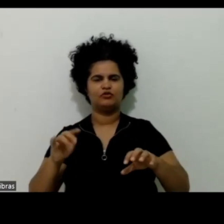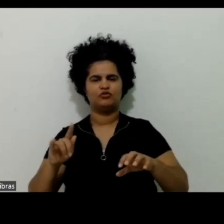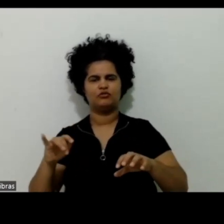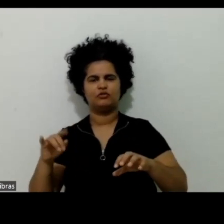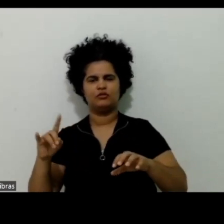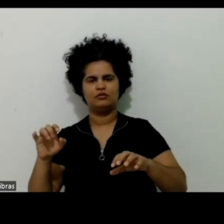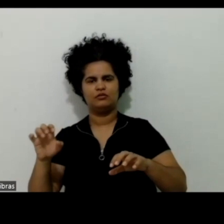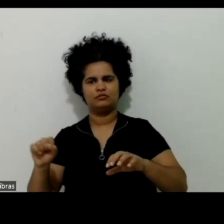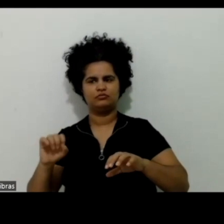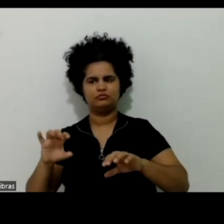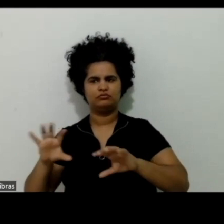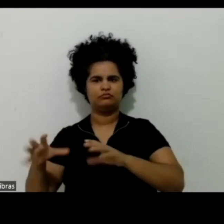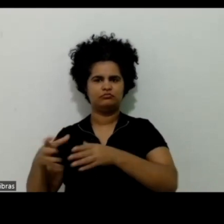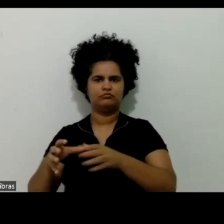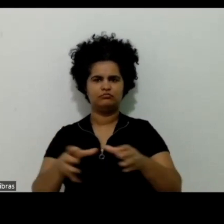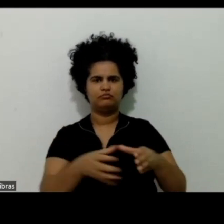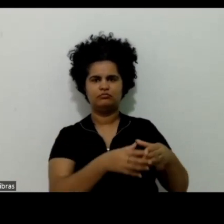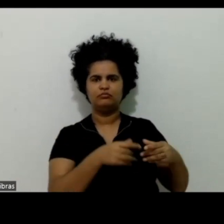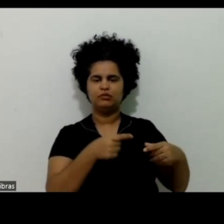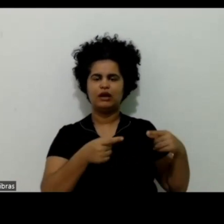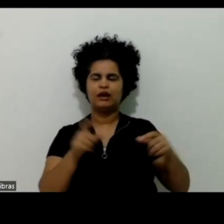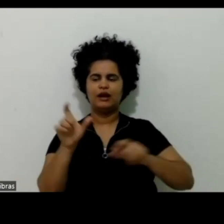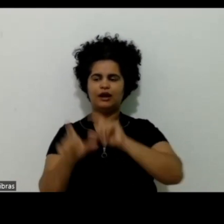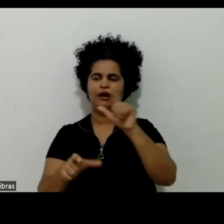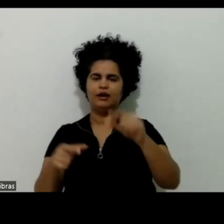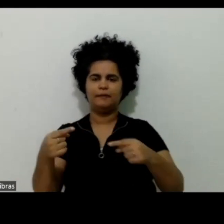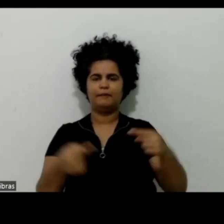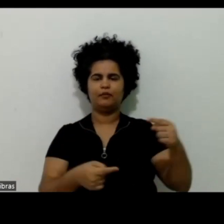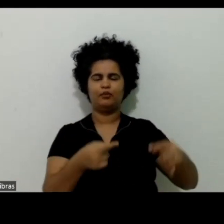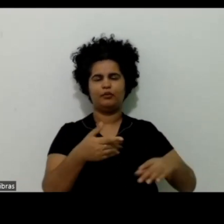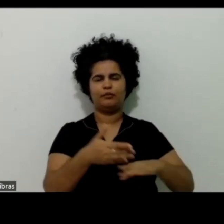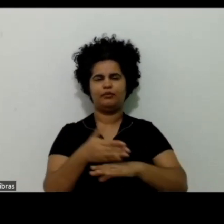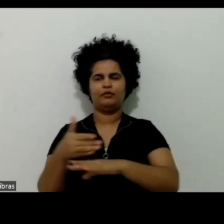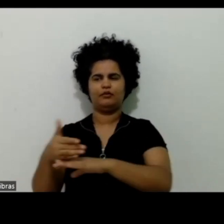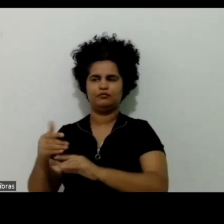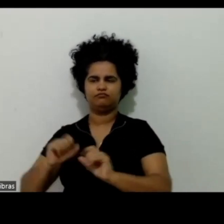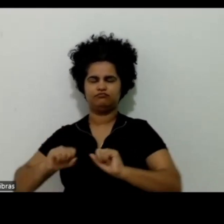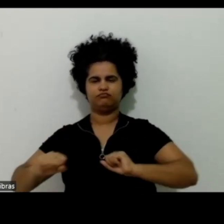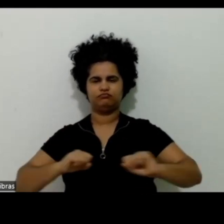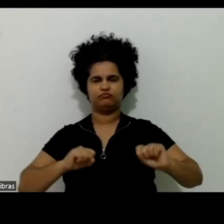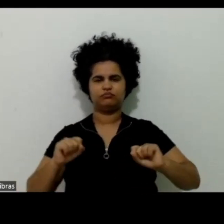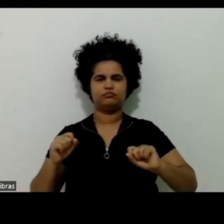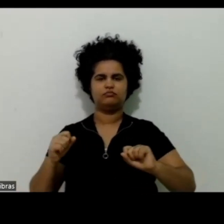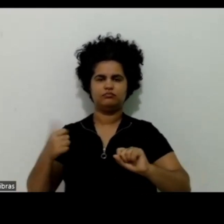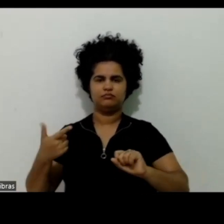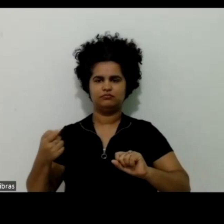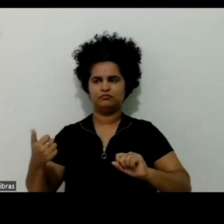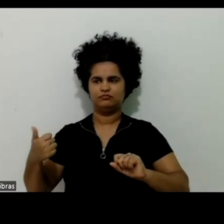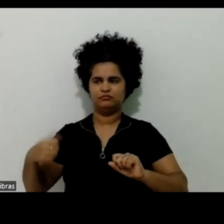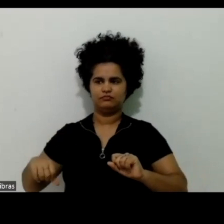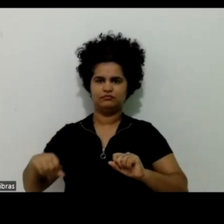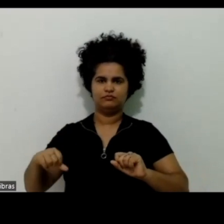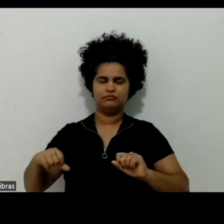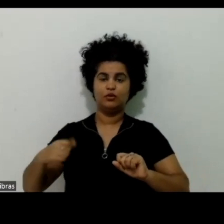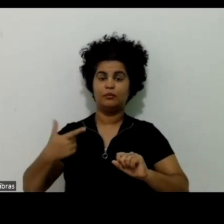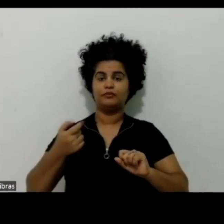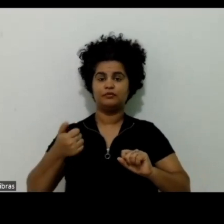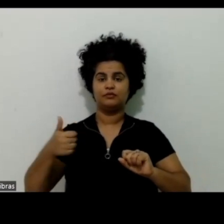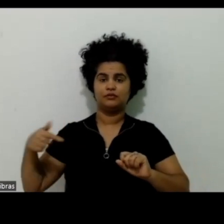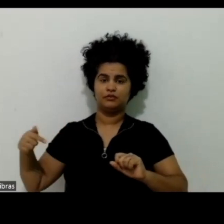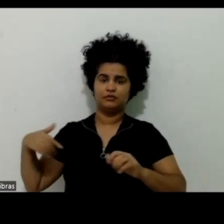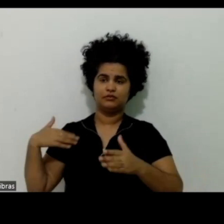debate sobre as agendas políticas. Né, a gente visualiza um marco de 17 para cá, congregou a campanha do conjunto, né, Assistência Social no